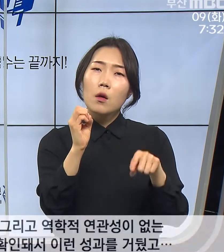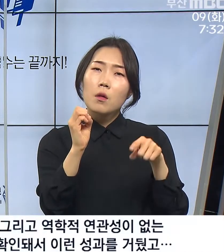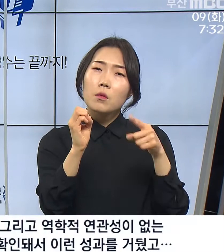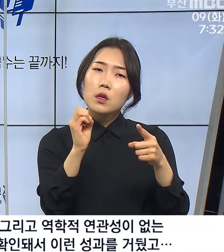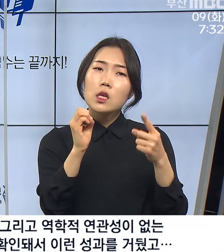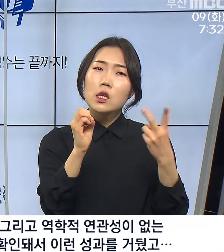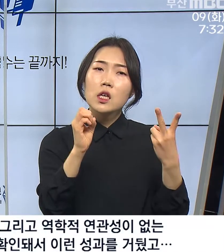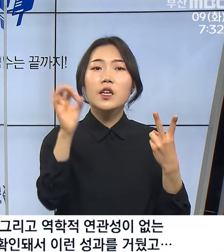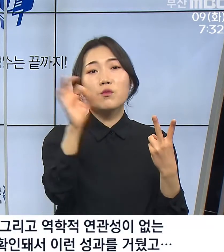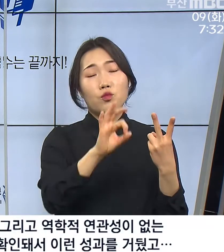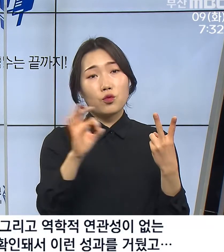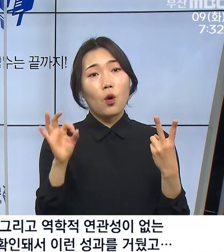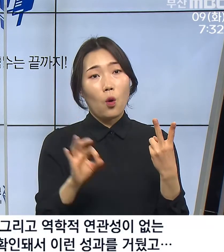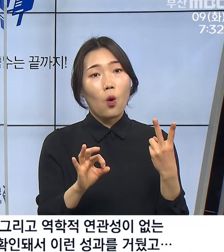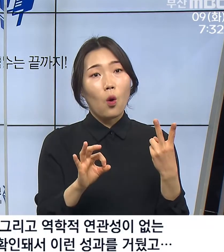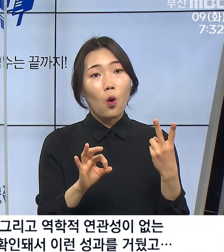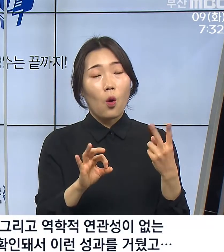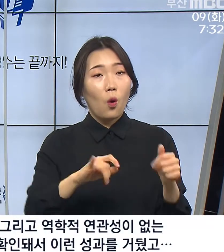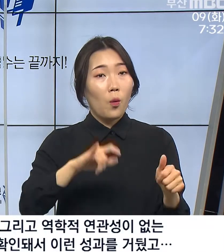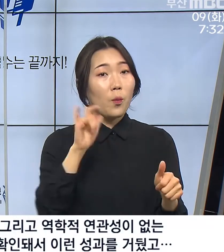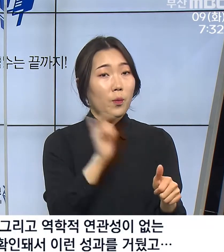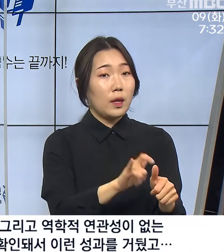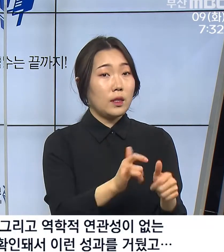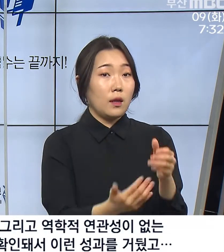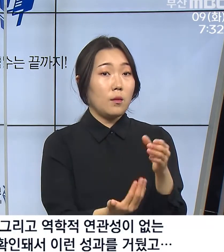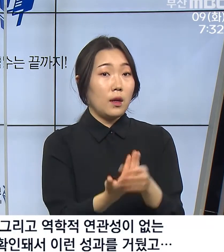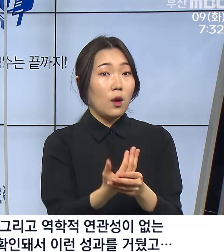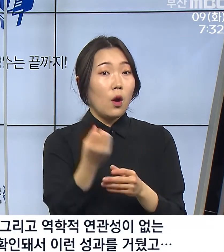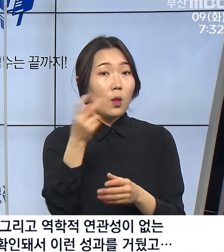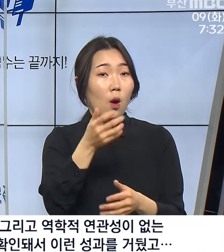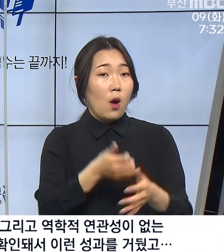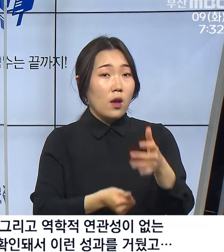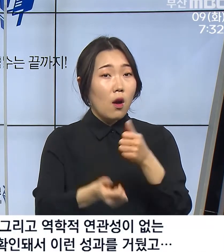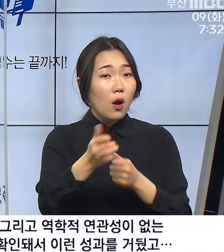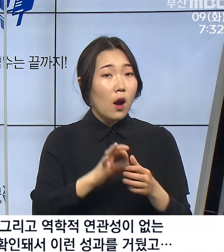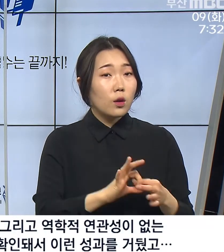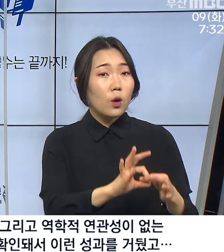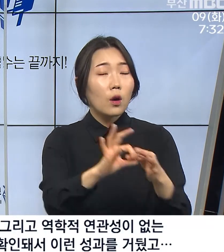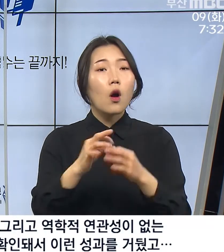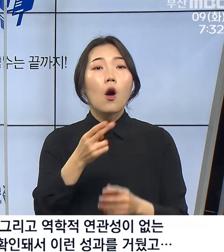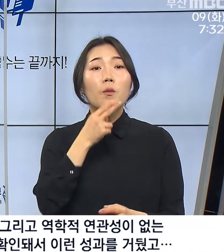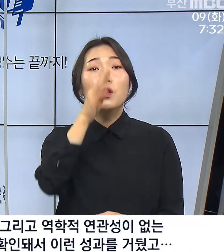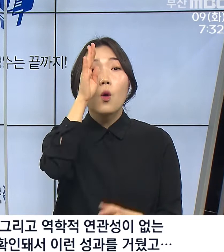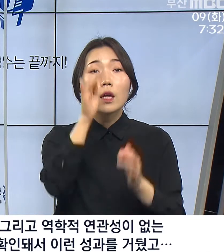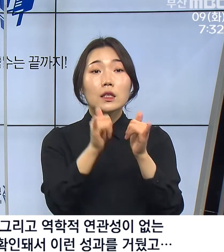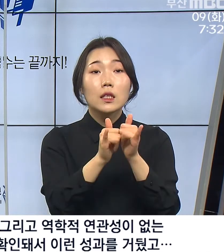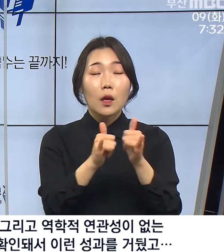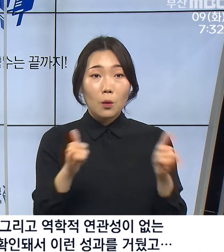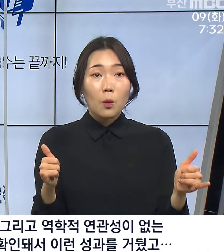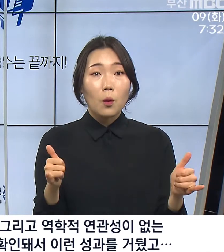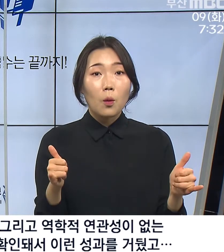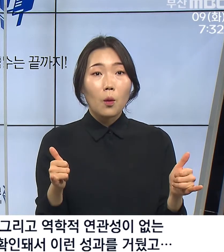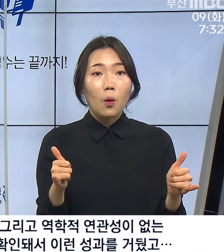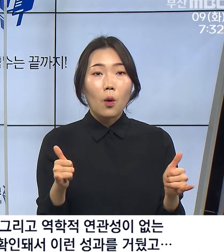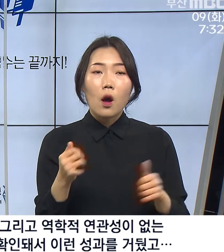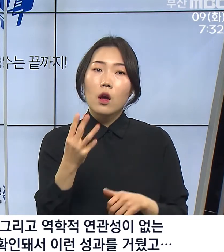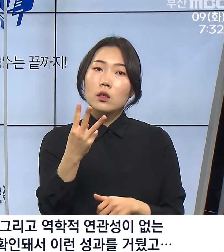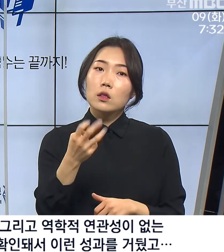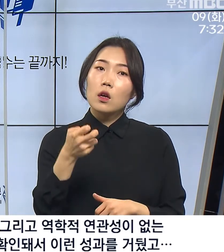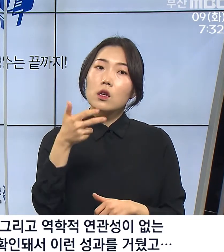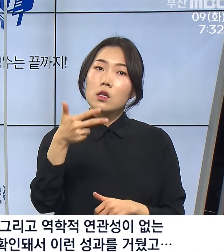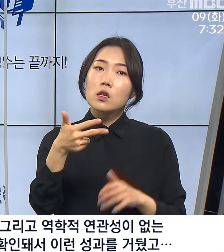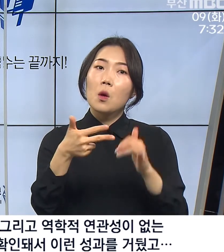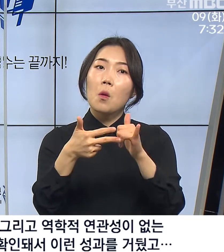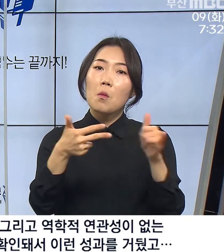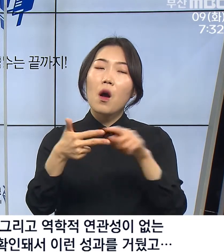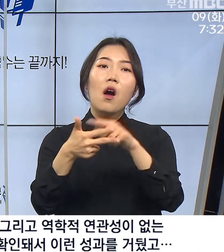0.12% 정도의 양성률을 거두는 그리고 역학적 연관성이 없는 환자분들도 한 37명